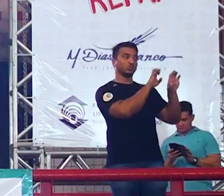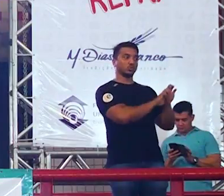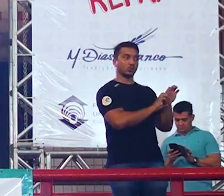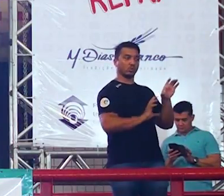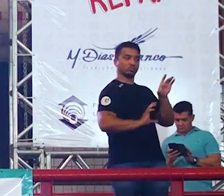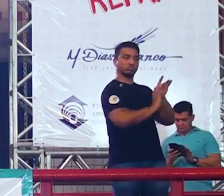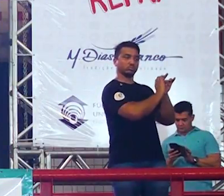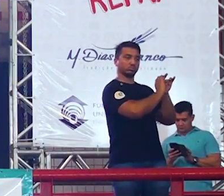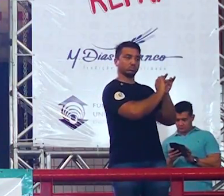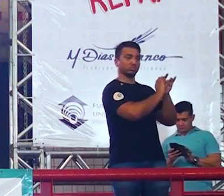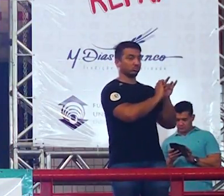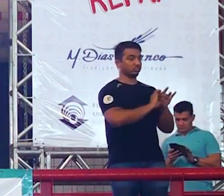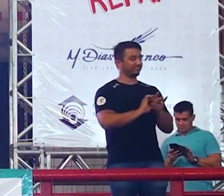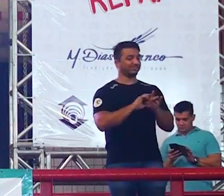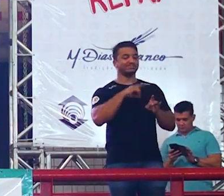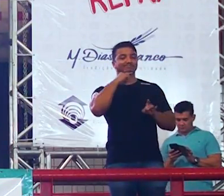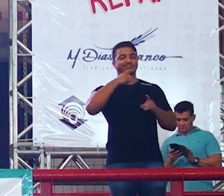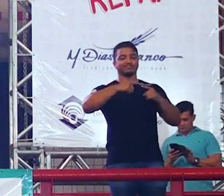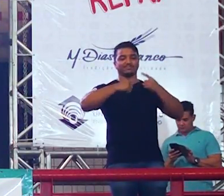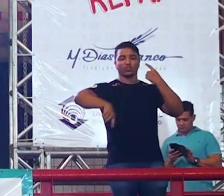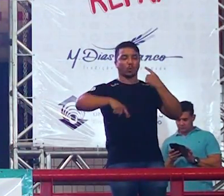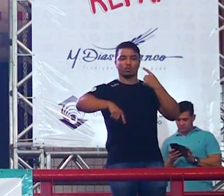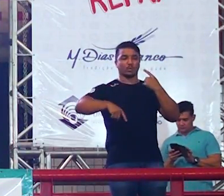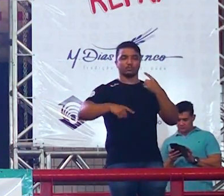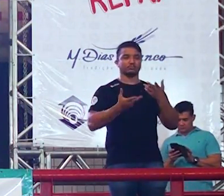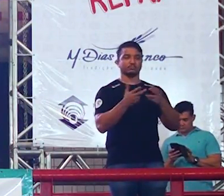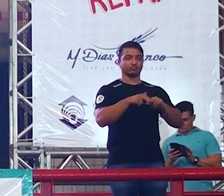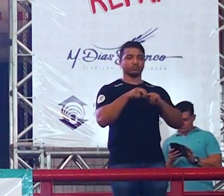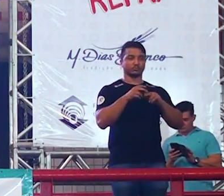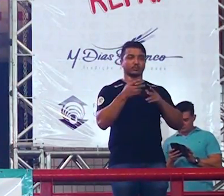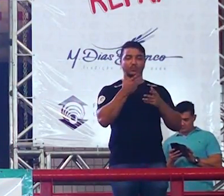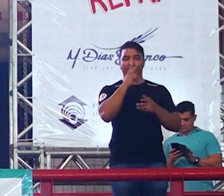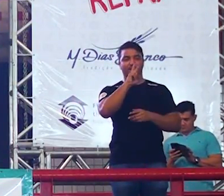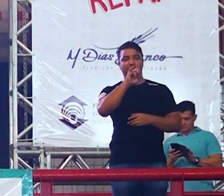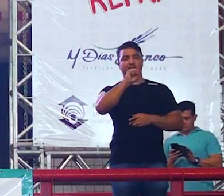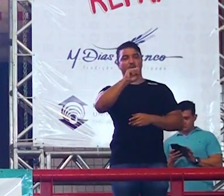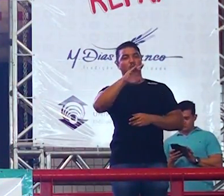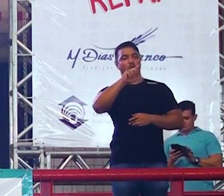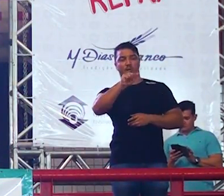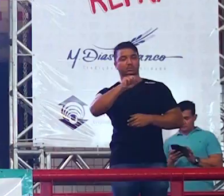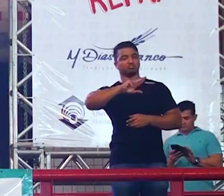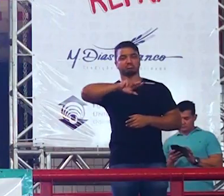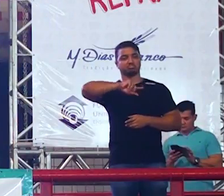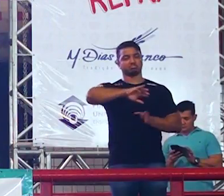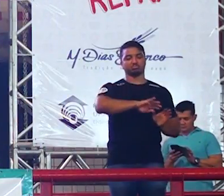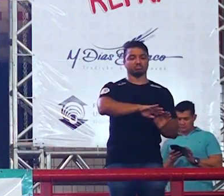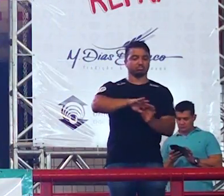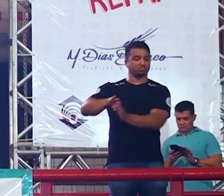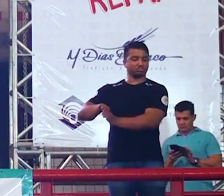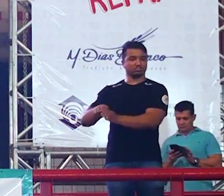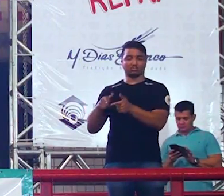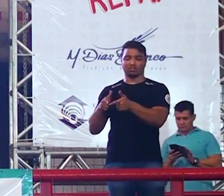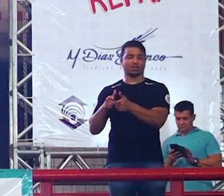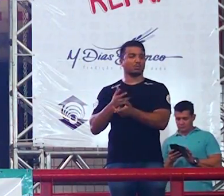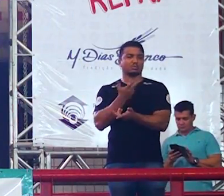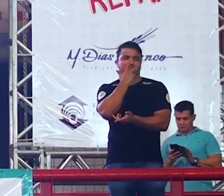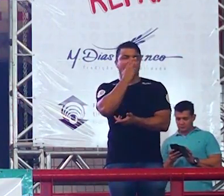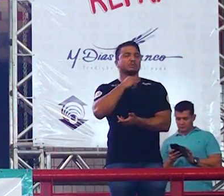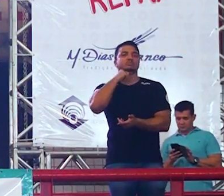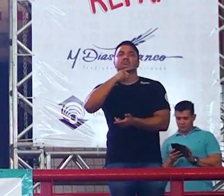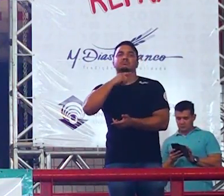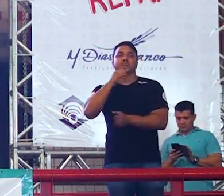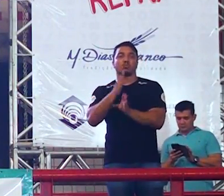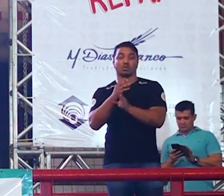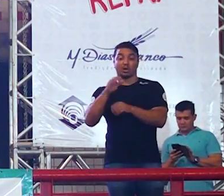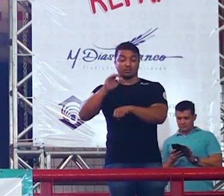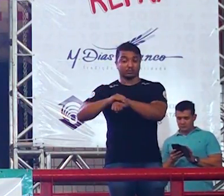estrutura. Então não faz sentido eu chamar aquela estrutura de vesícula seminal de vesícula. Por quê? Porque ela produz